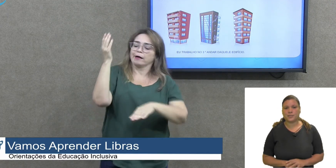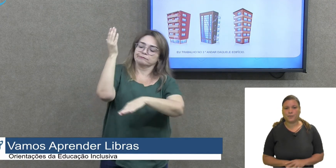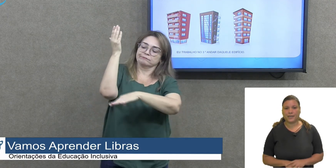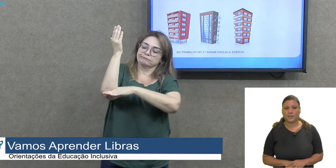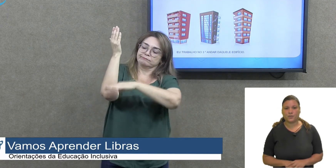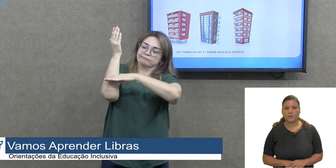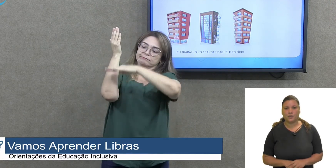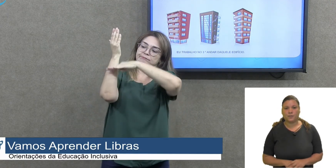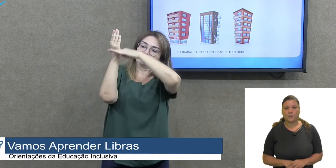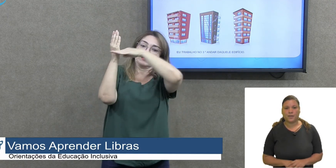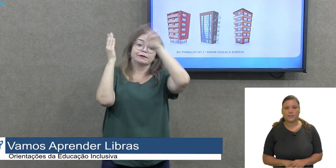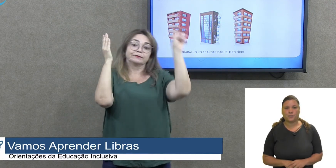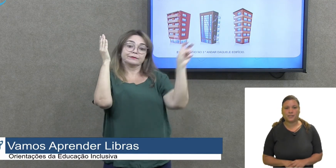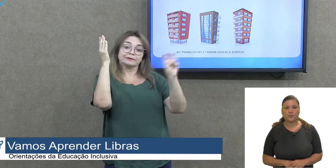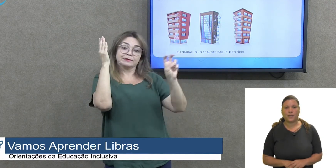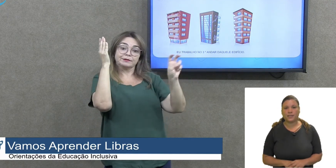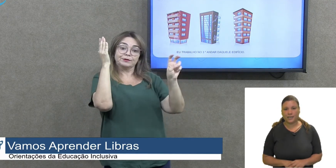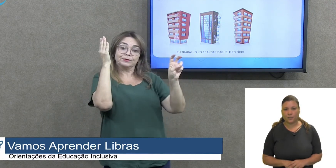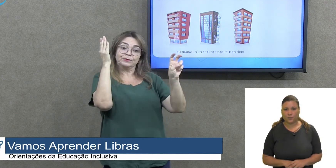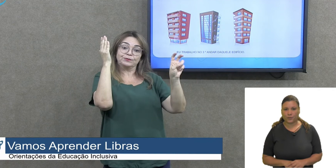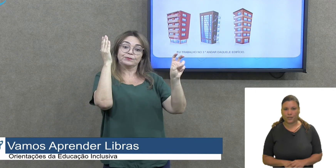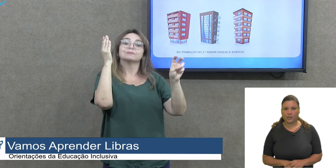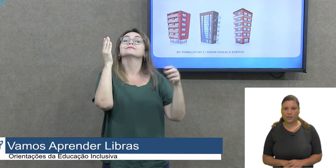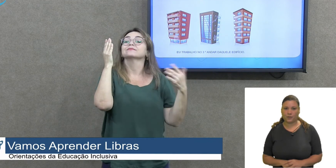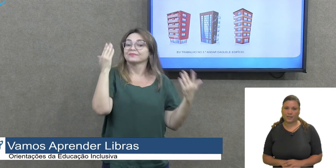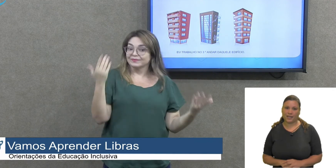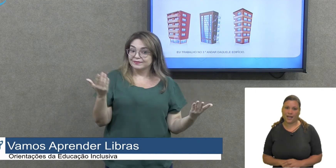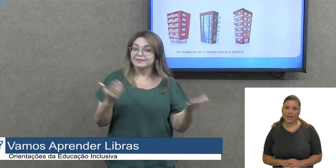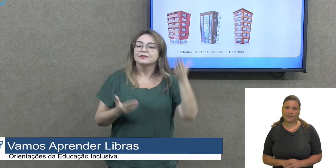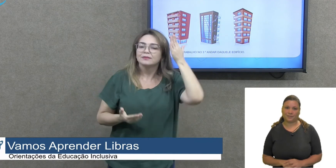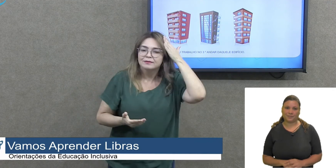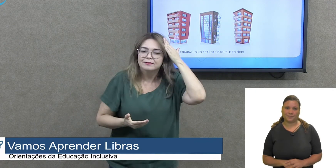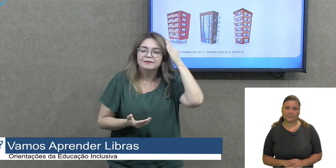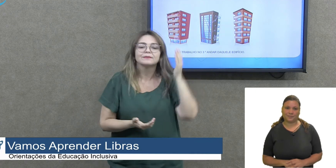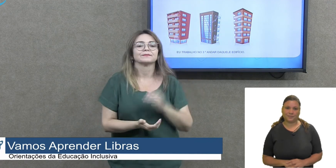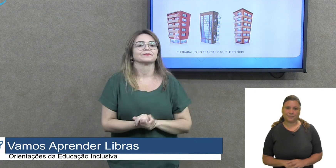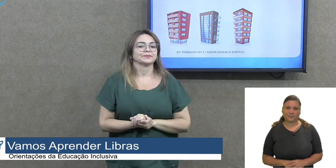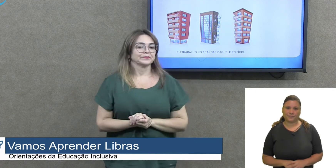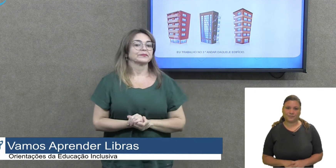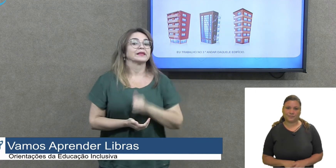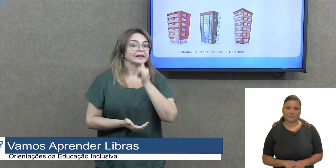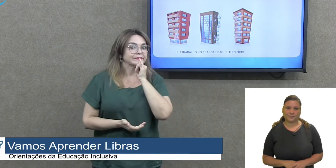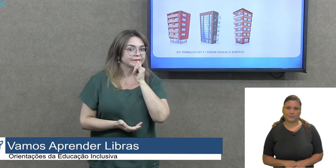andar desse prédio? Primeiro, segundo, terceiro, quarto, quinto. Quinto andar.